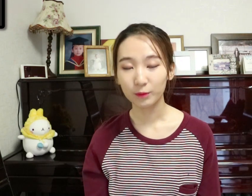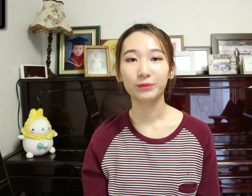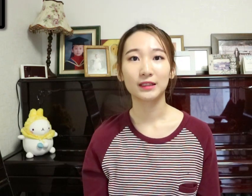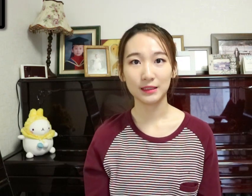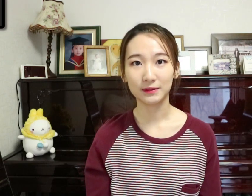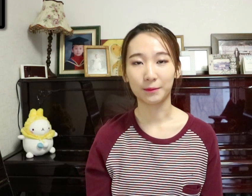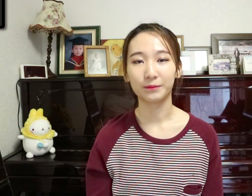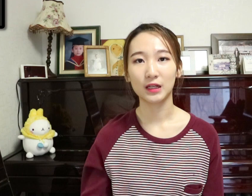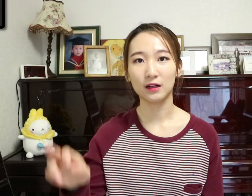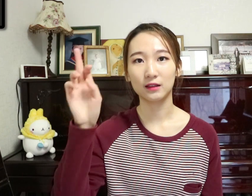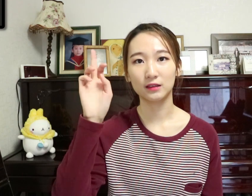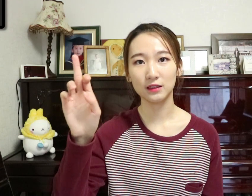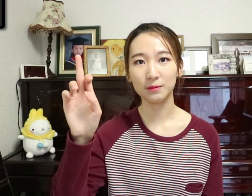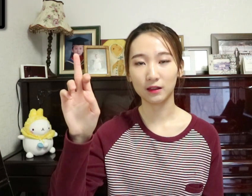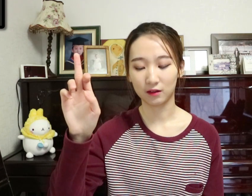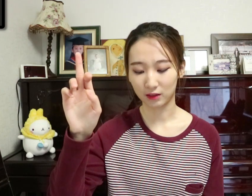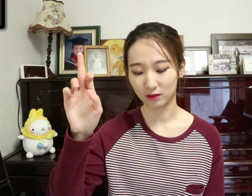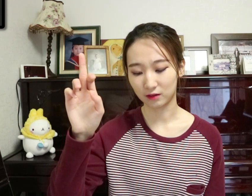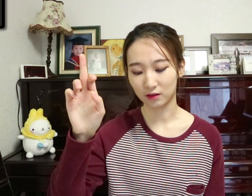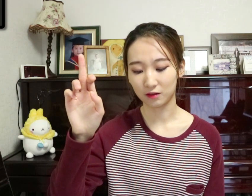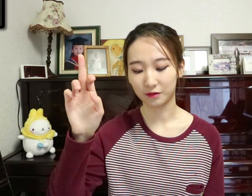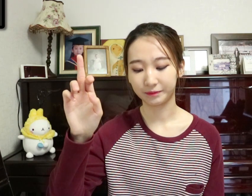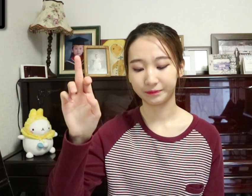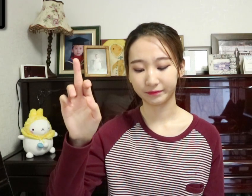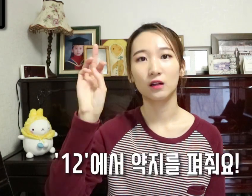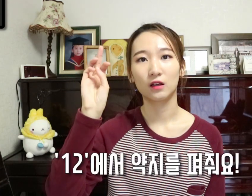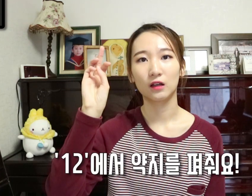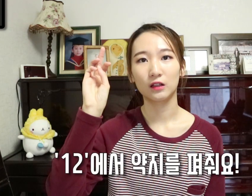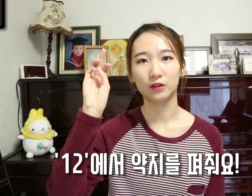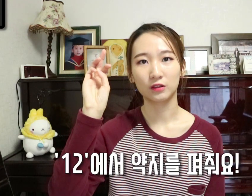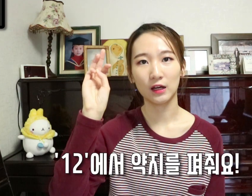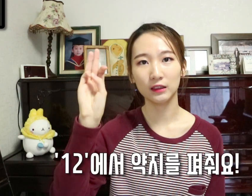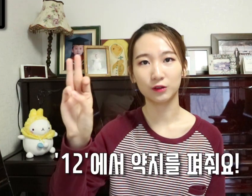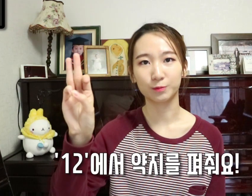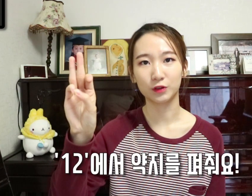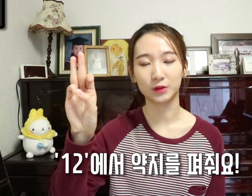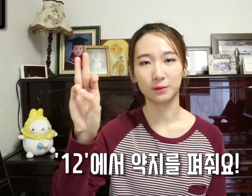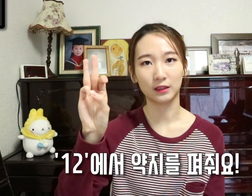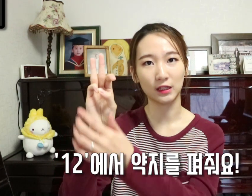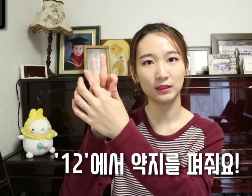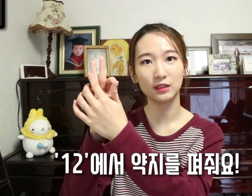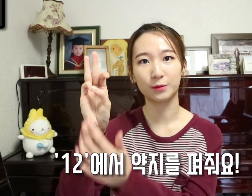그리고 13. 아까 12가 이렇게 되어 있었죠? 여기서 하나 더 펴주면 됩니다. 약지를